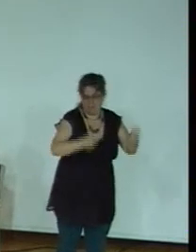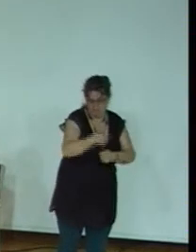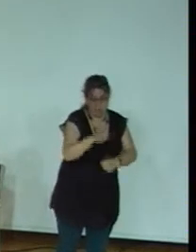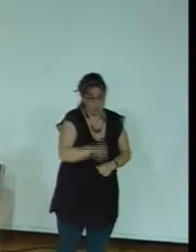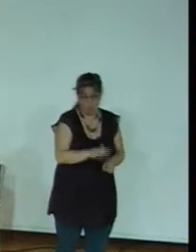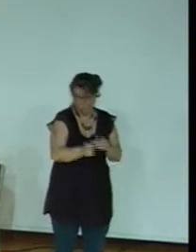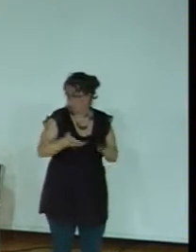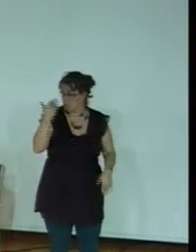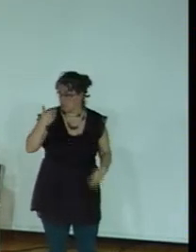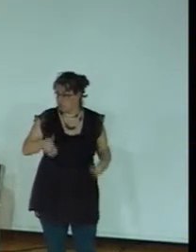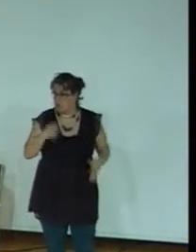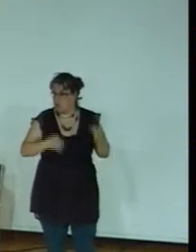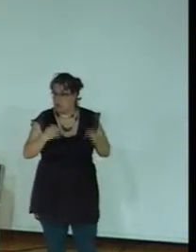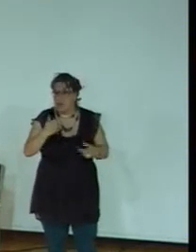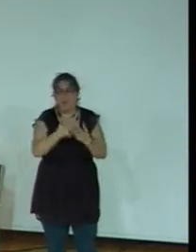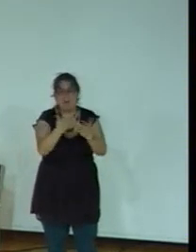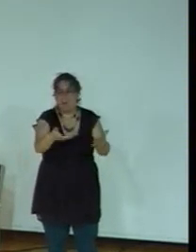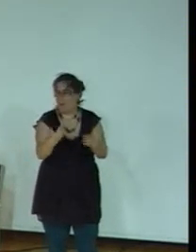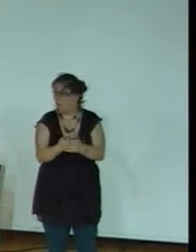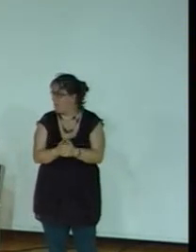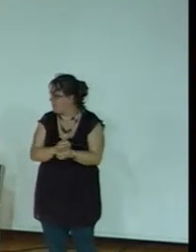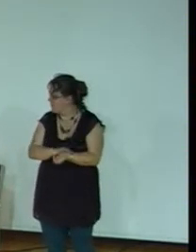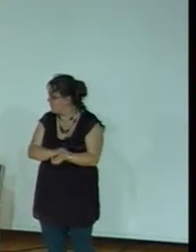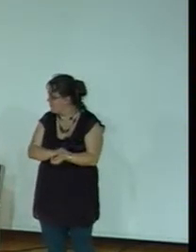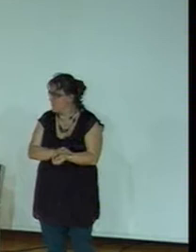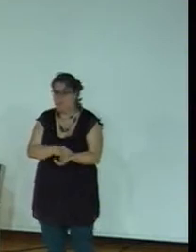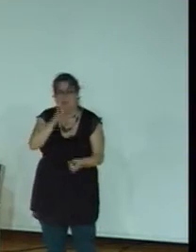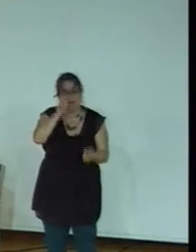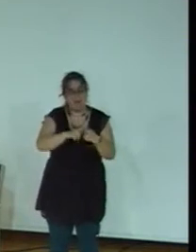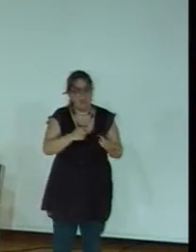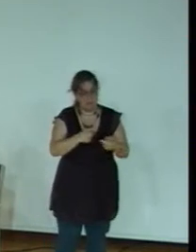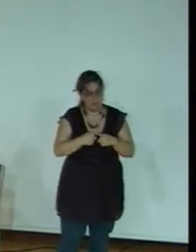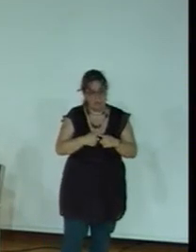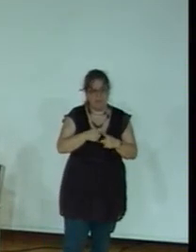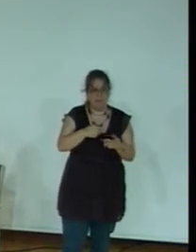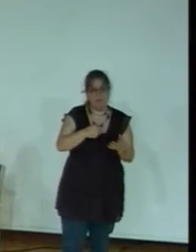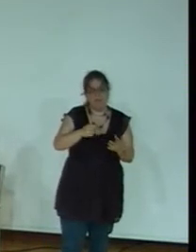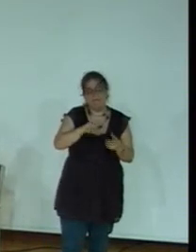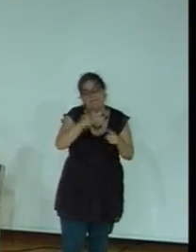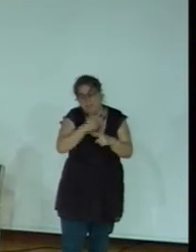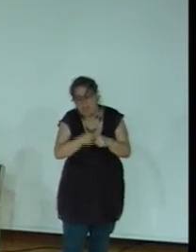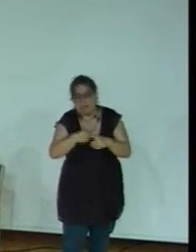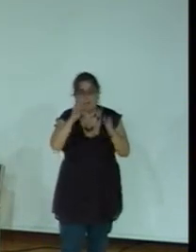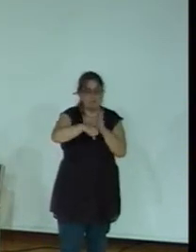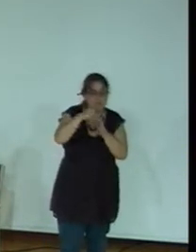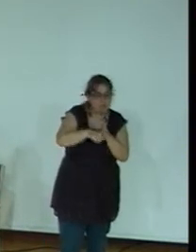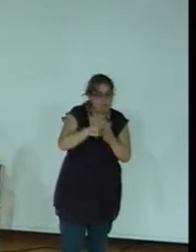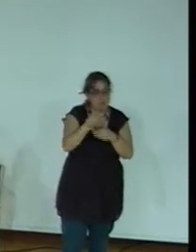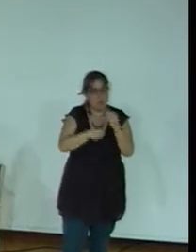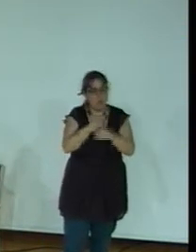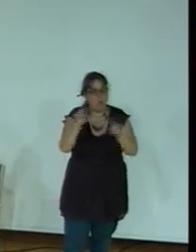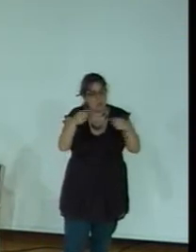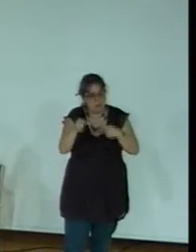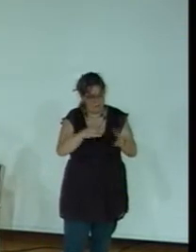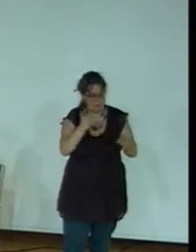pour les sites de partage de fichiers musicaux, de films, de trucs comme ça. Et le